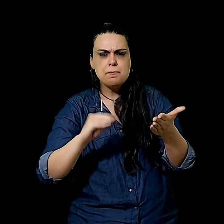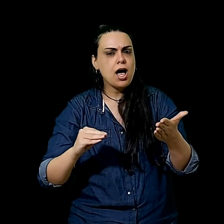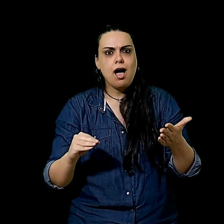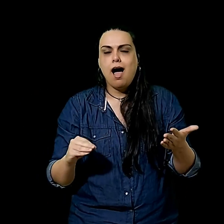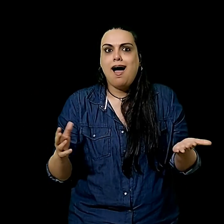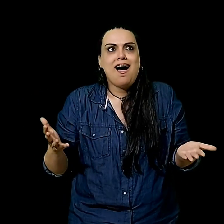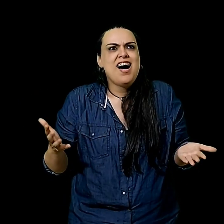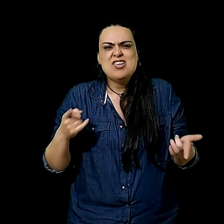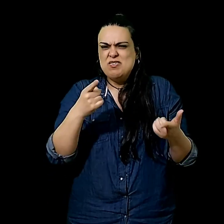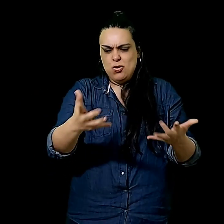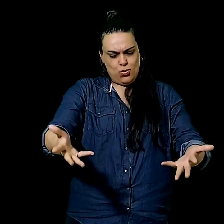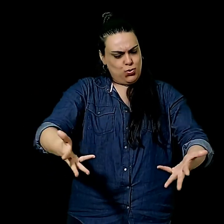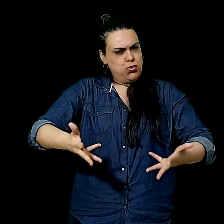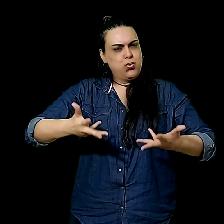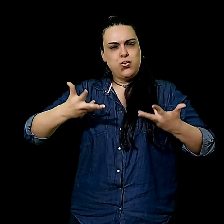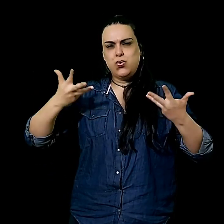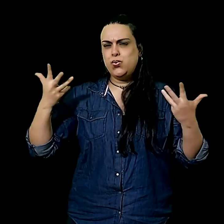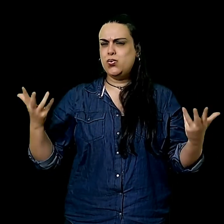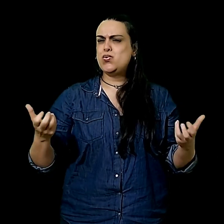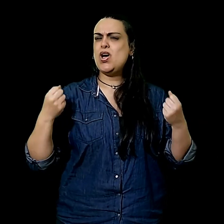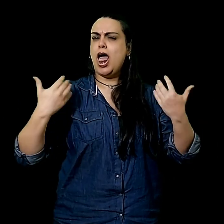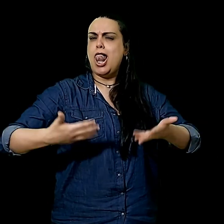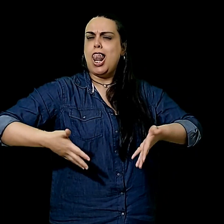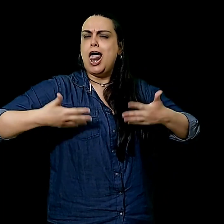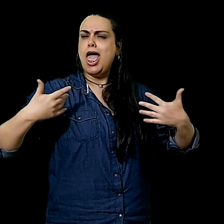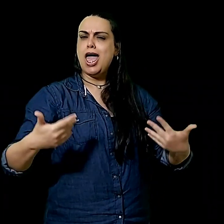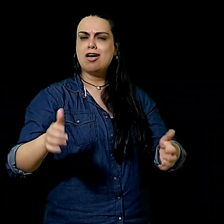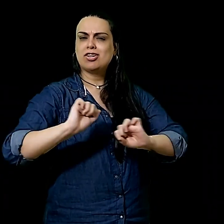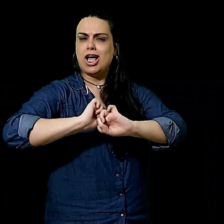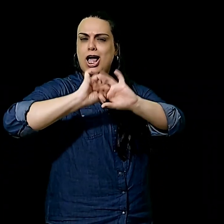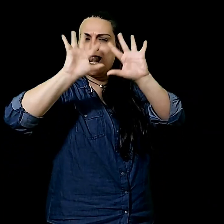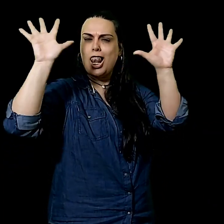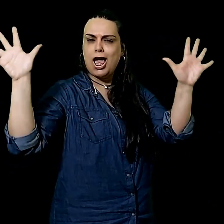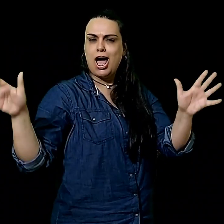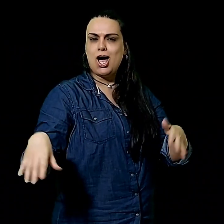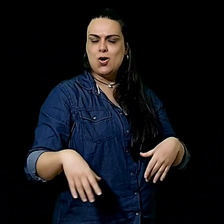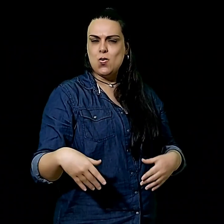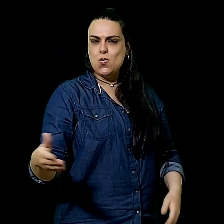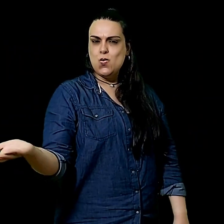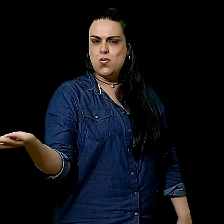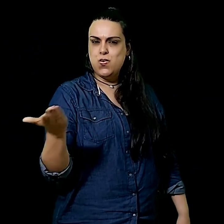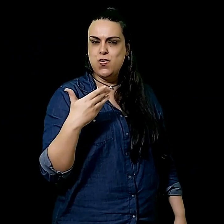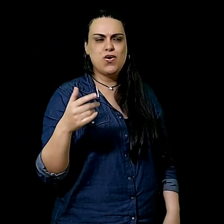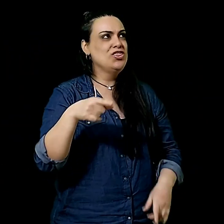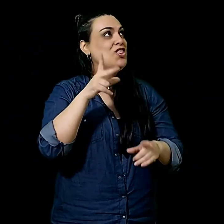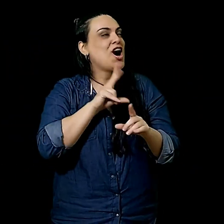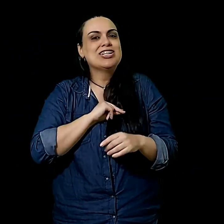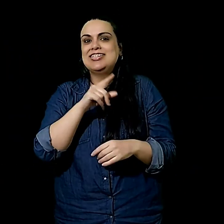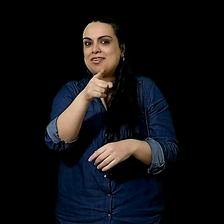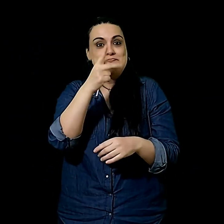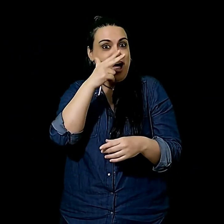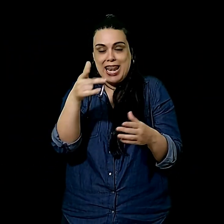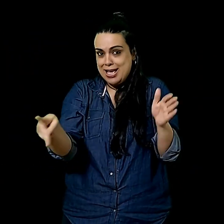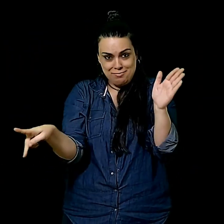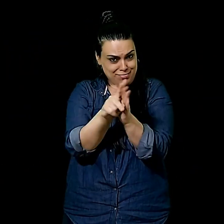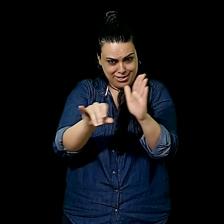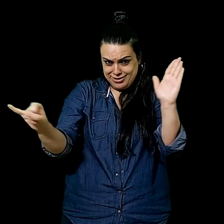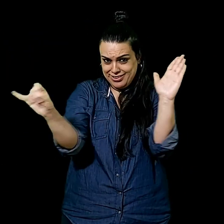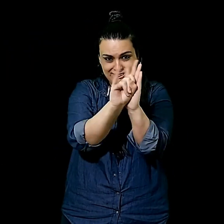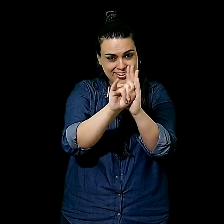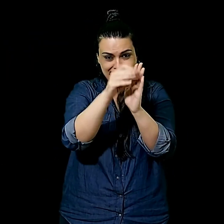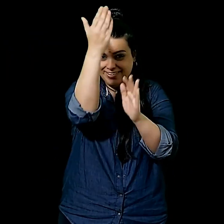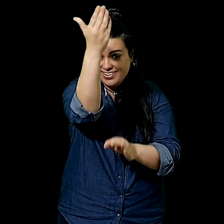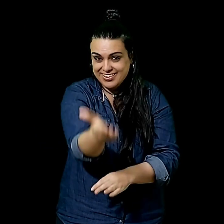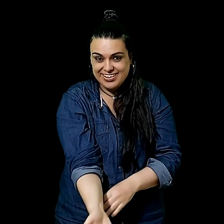tópicos, tipo assim, com uma maestria, com uma leveza, com uma clareza, que eu falei, meu Deus, nasceu para isso. Nasceu